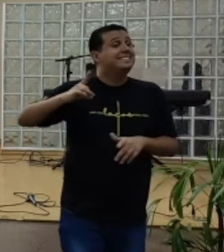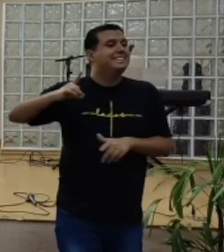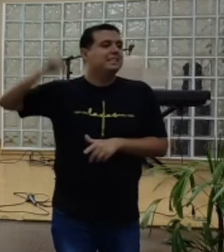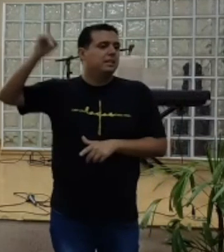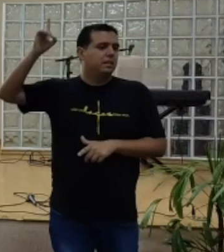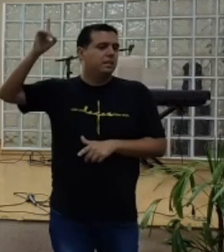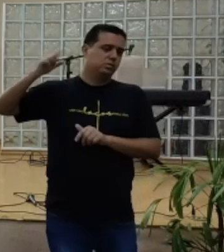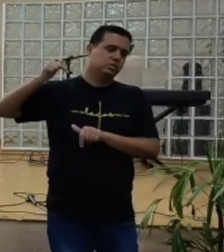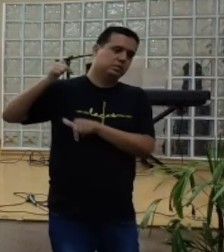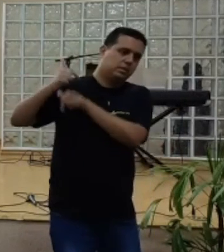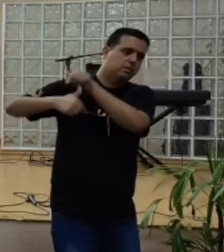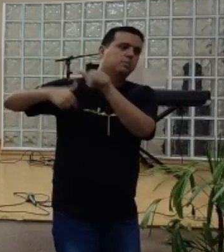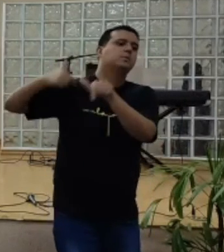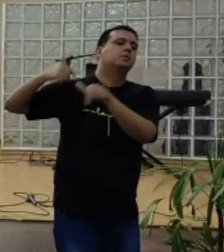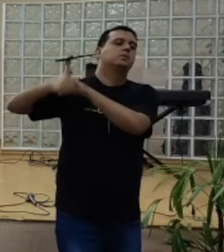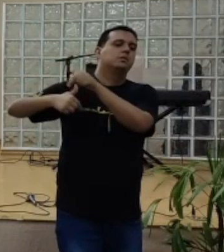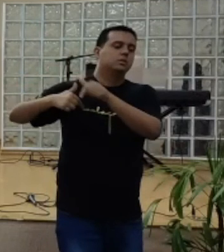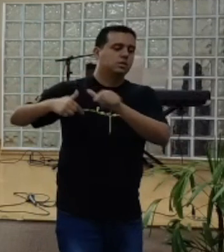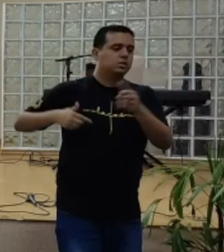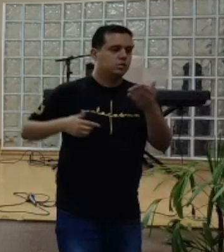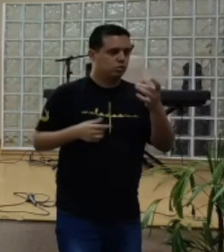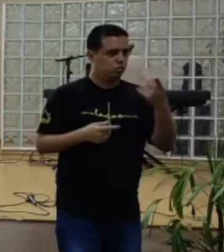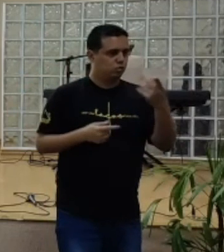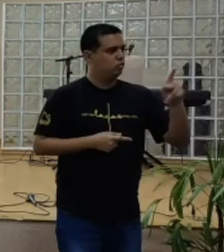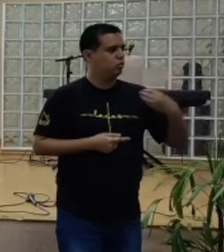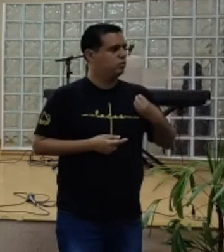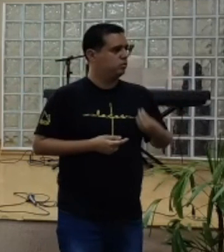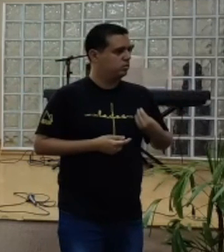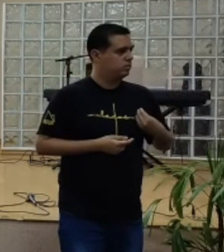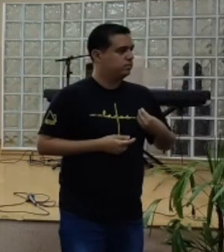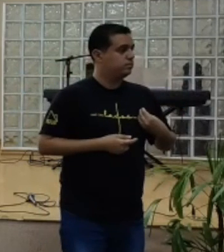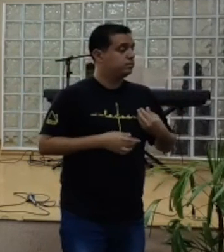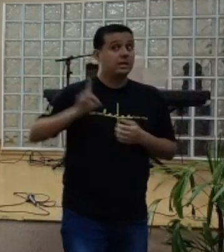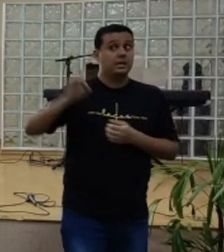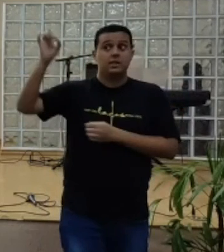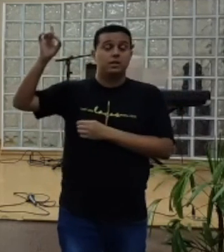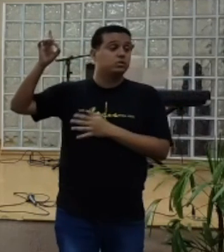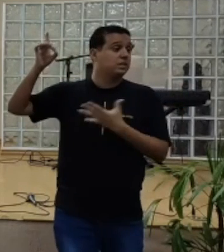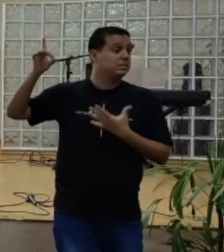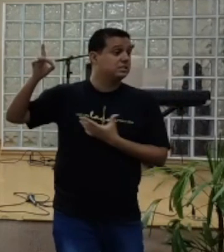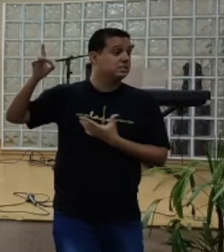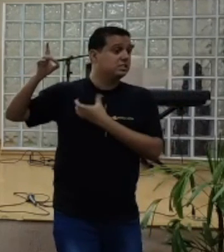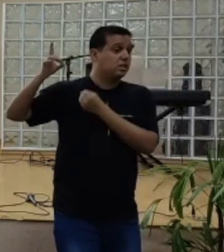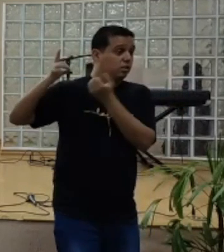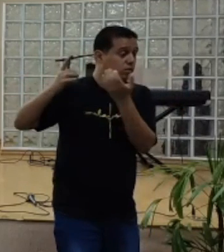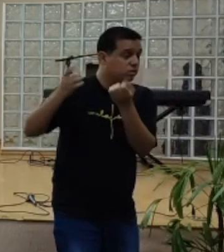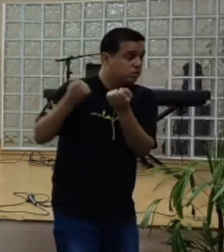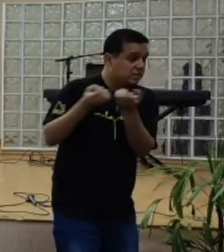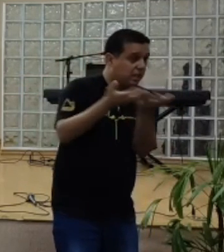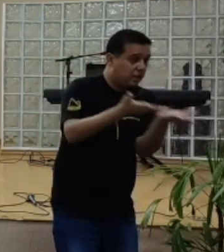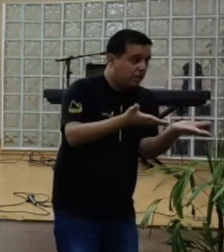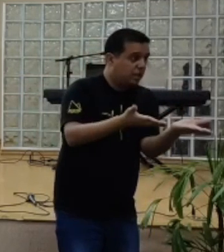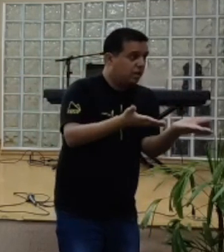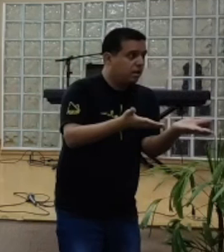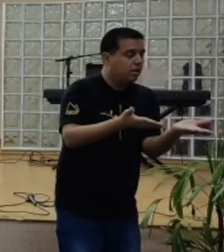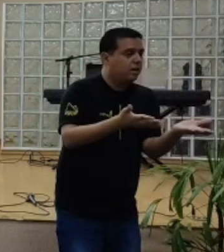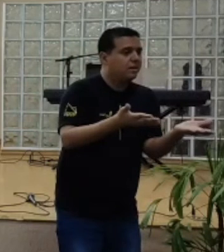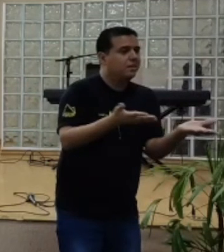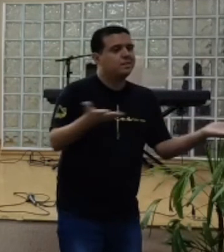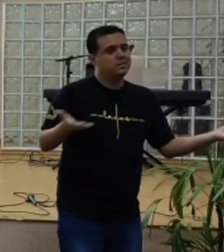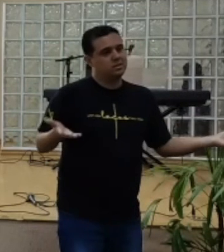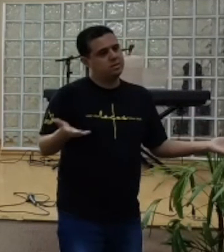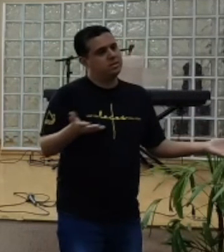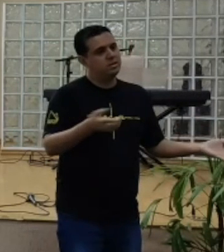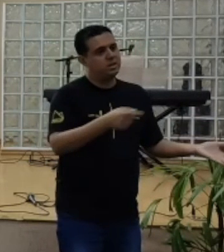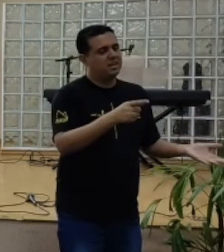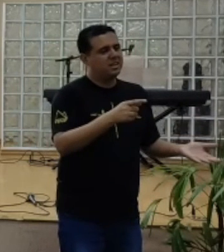convertido. E uma vez dada por Deus, ele de maneira nenhuma a perde, porque a